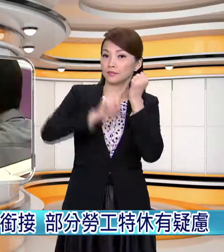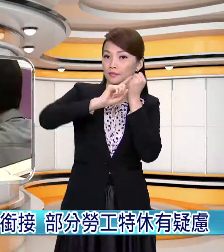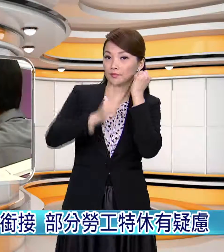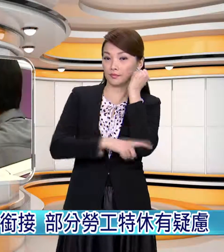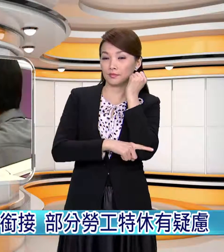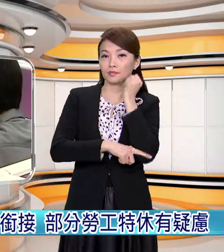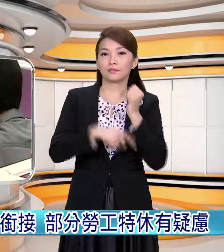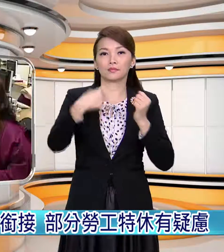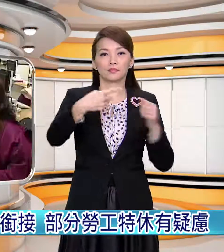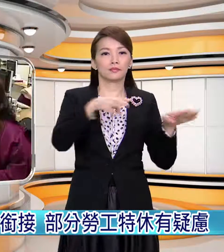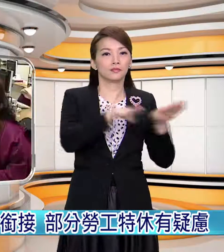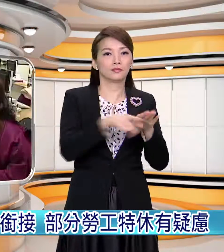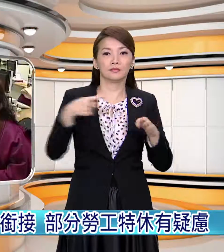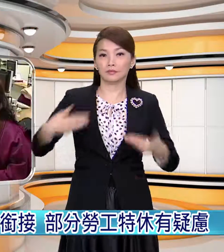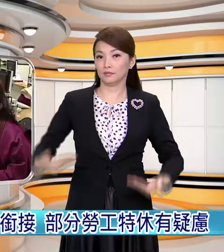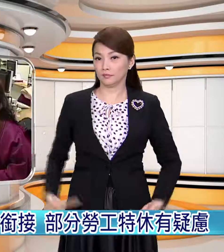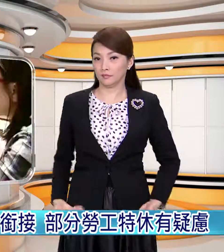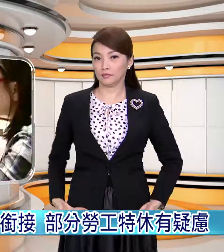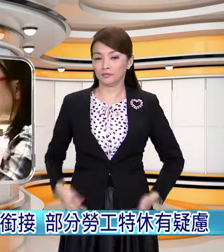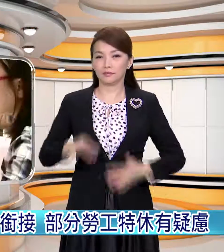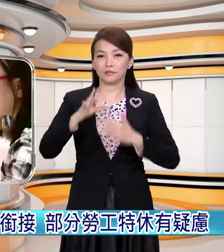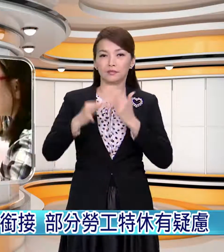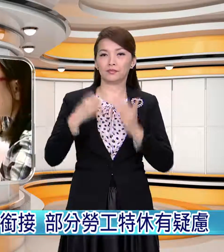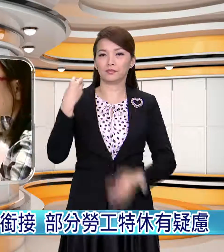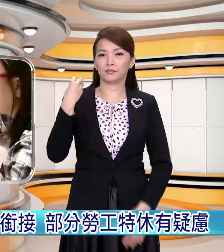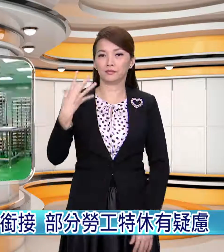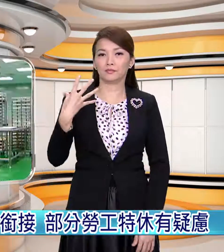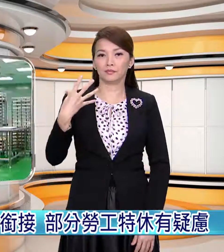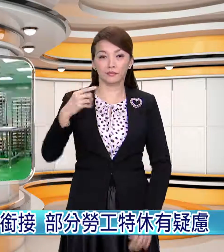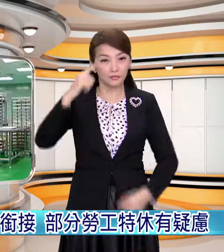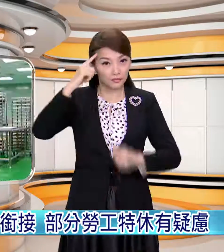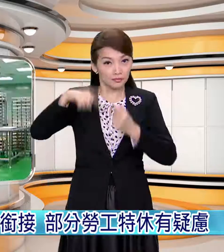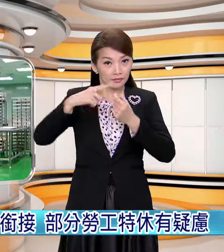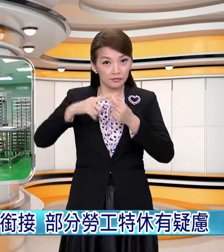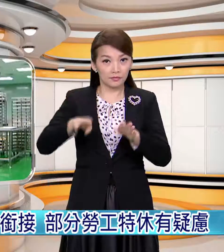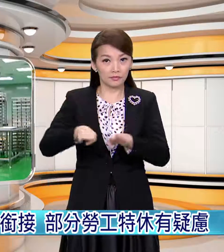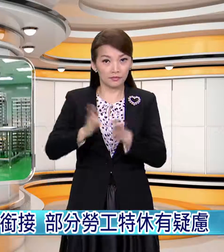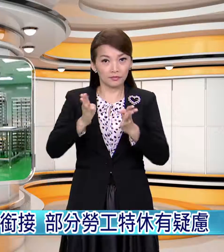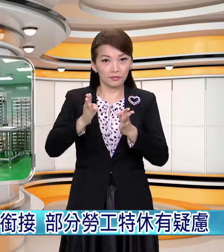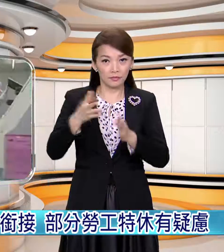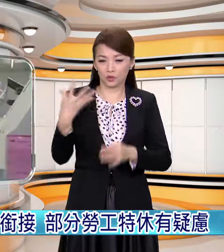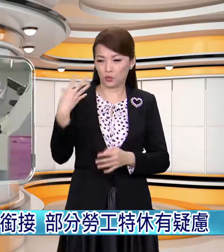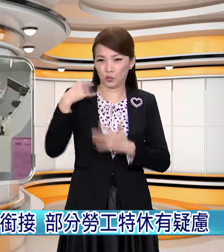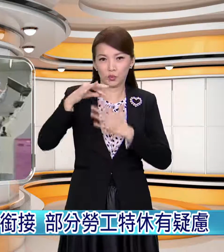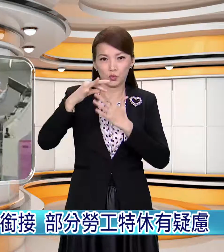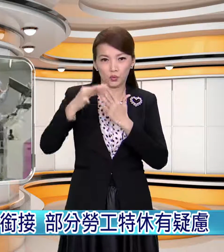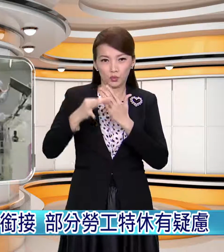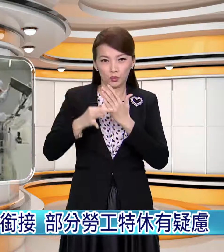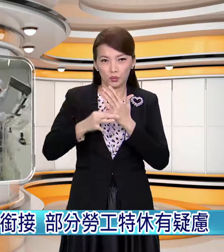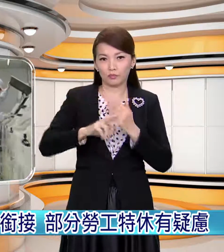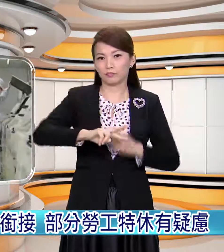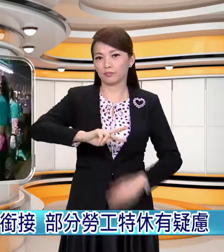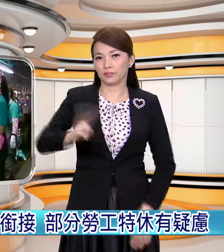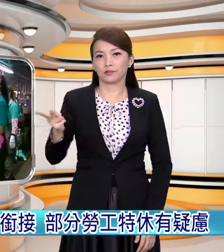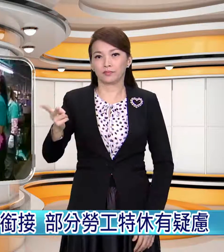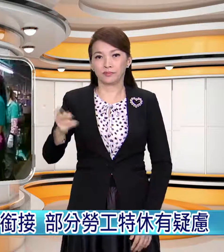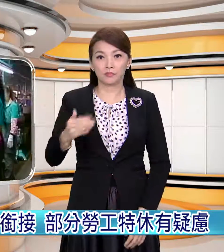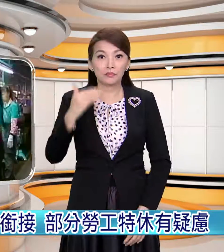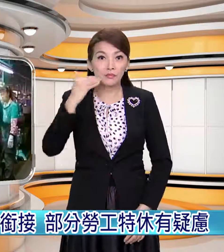导机法一例一修新制明年上路，但是因为新旧制的衔接，可能有些劳工